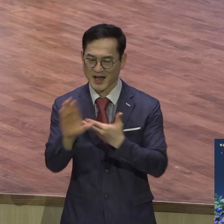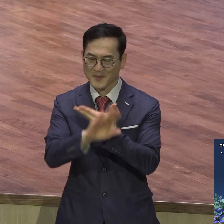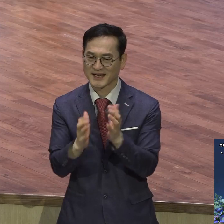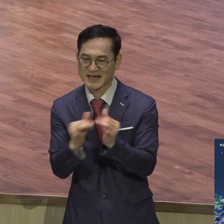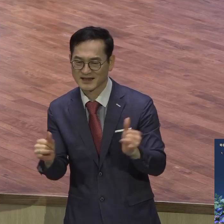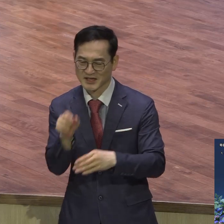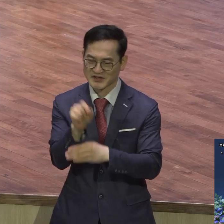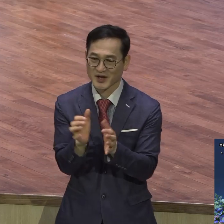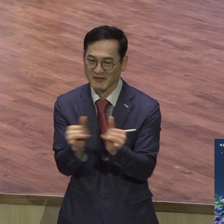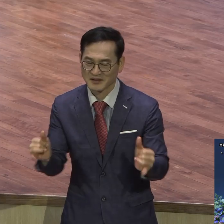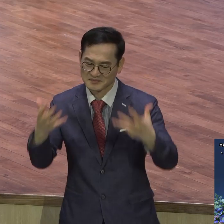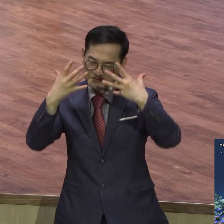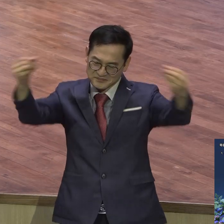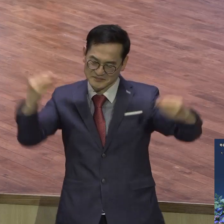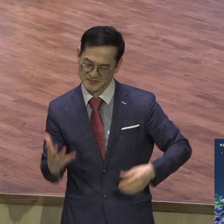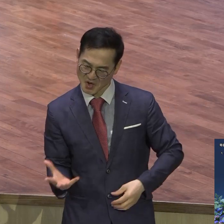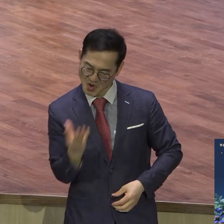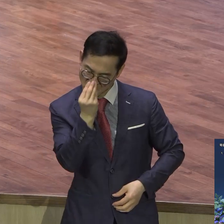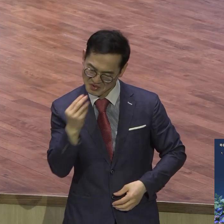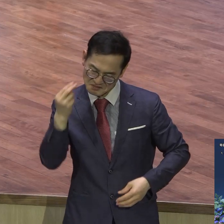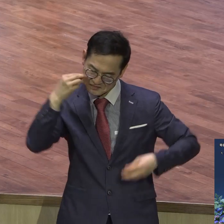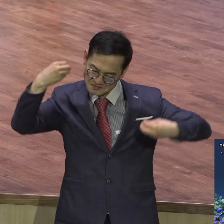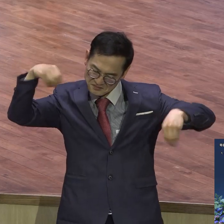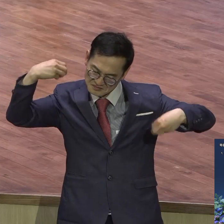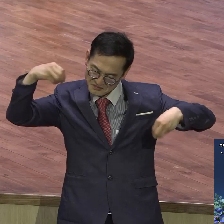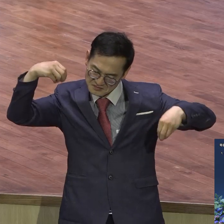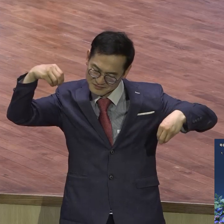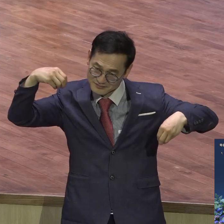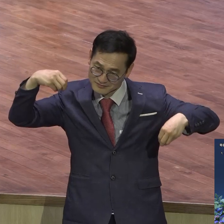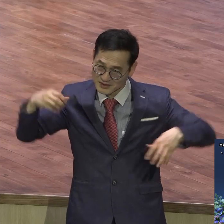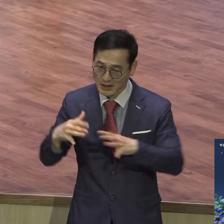바르셔서기관들. 예수님 눈에 어떻게 보였겠어요?